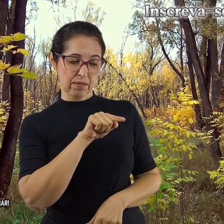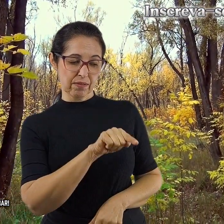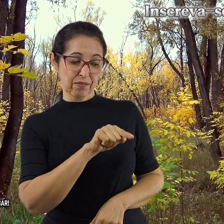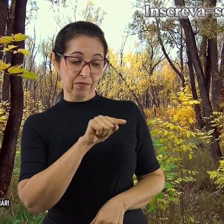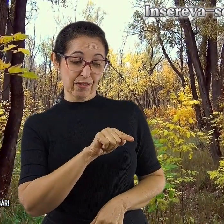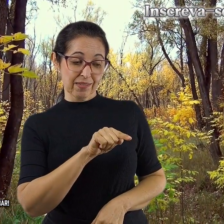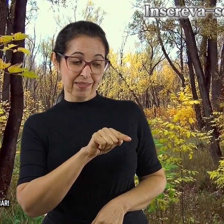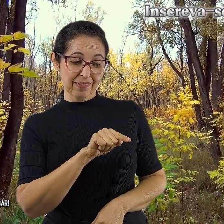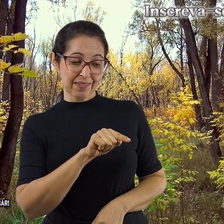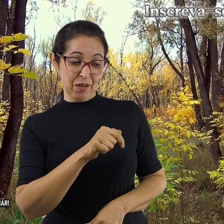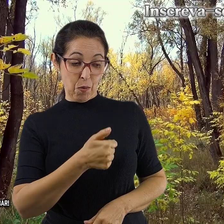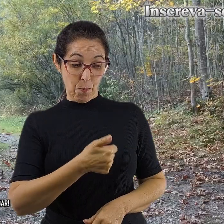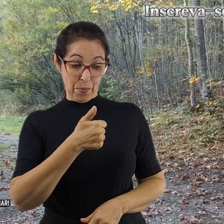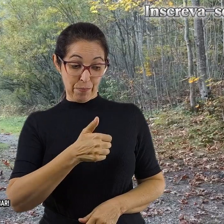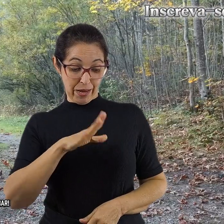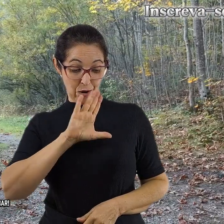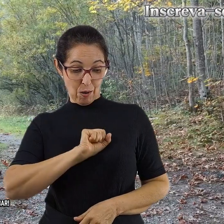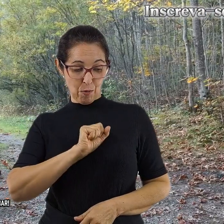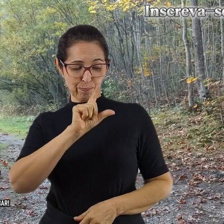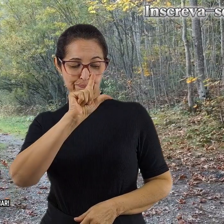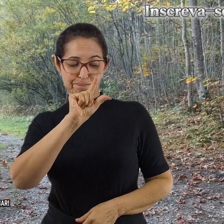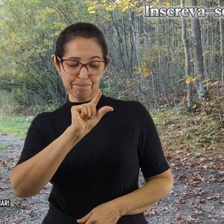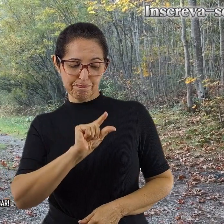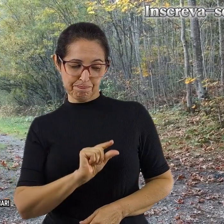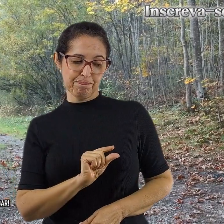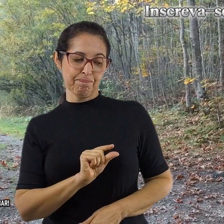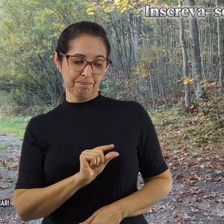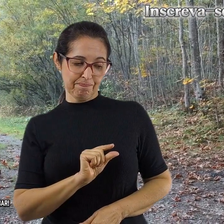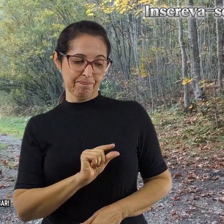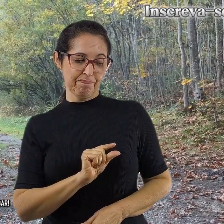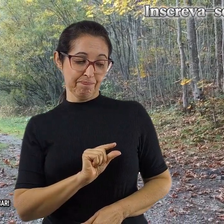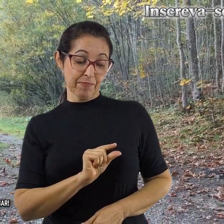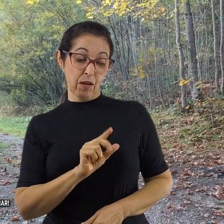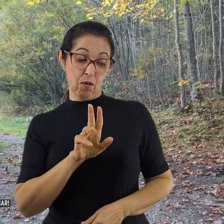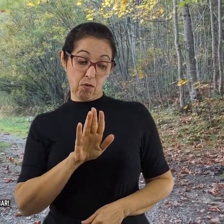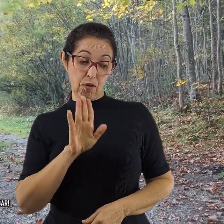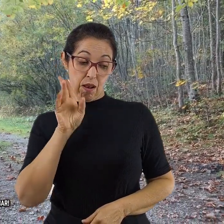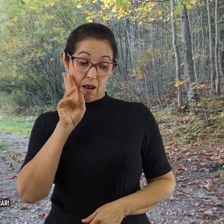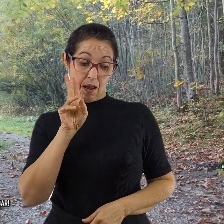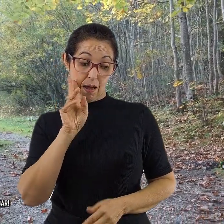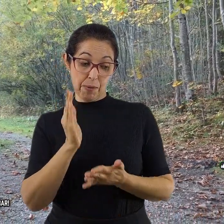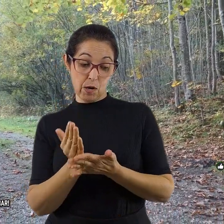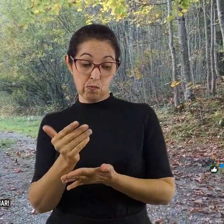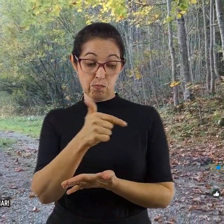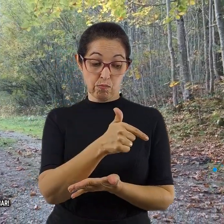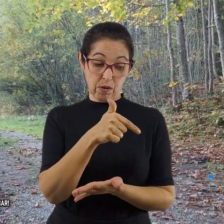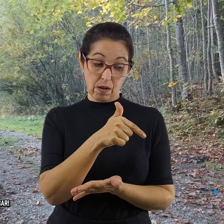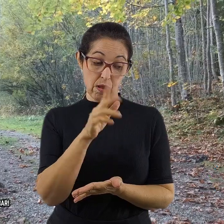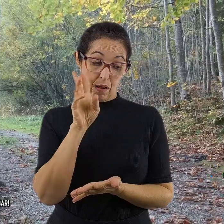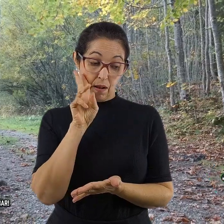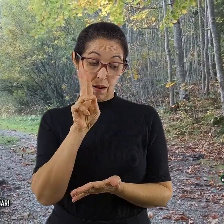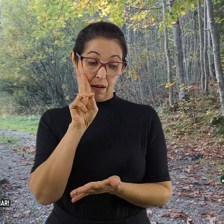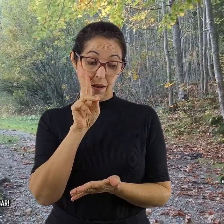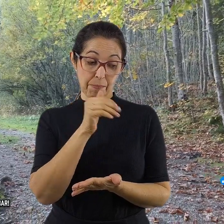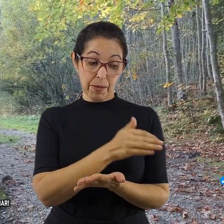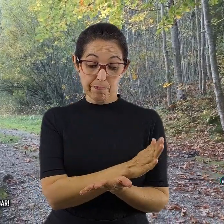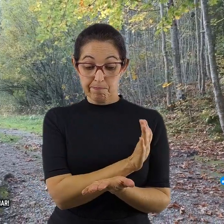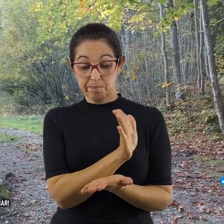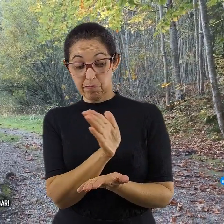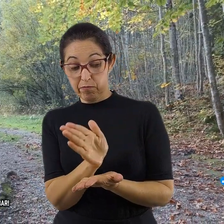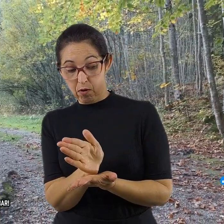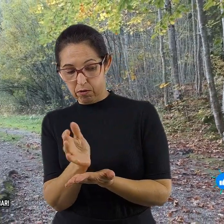que deixaste o teu primeiro amor. Lembra-te, pois, de onde caíste,